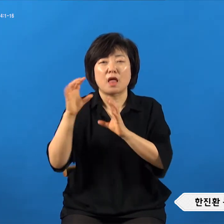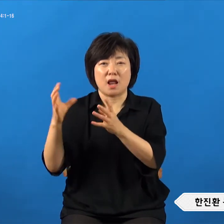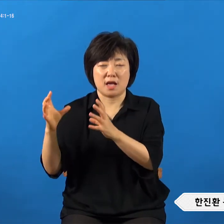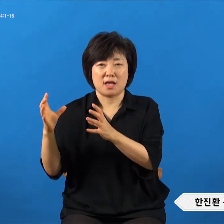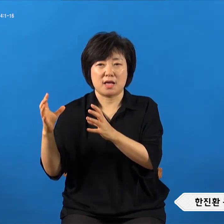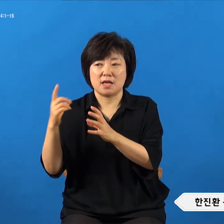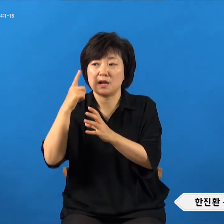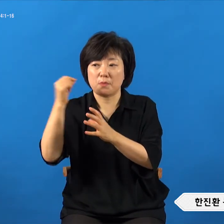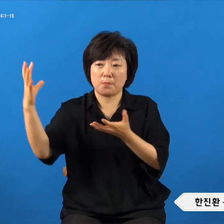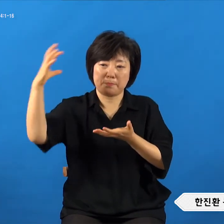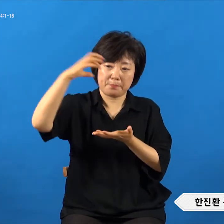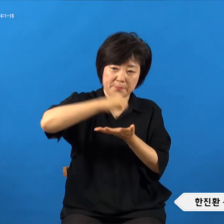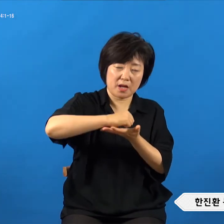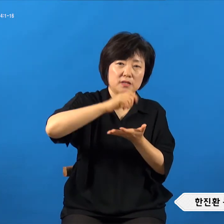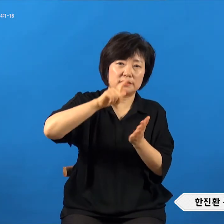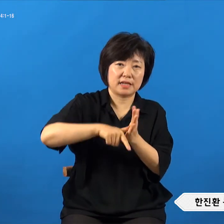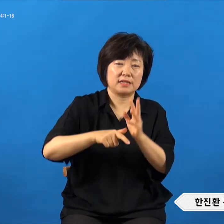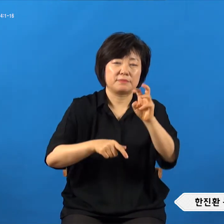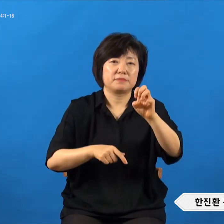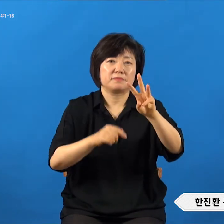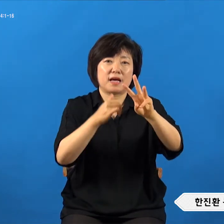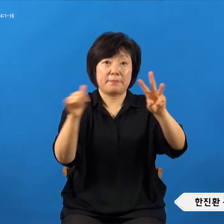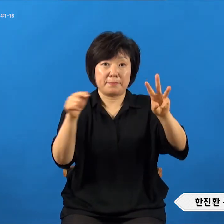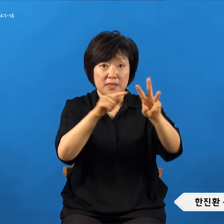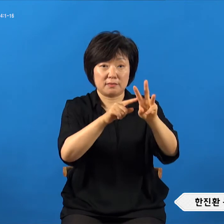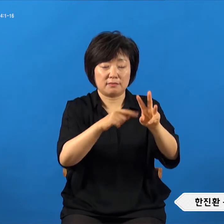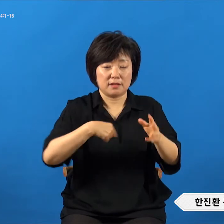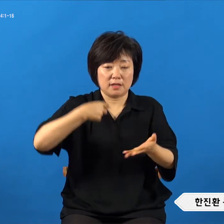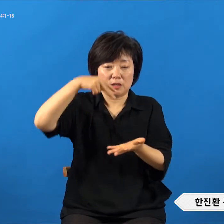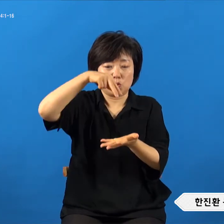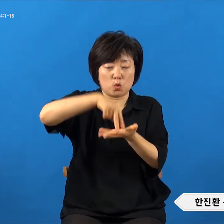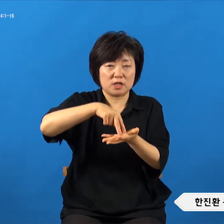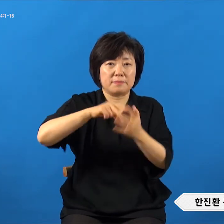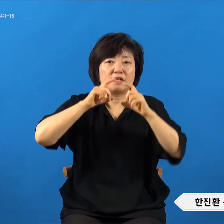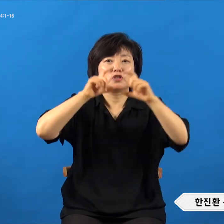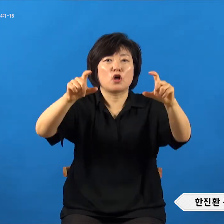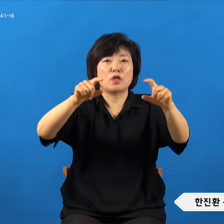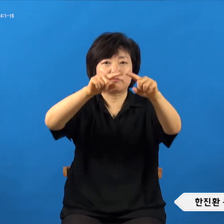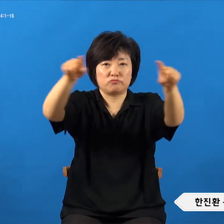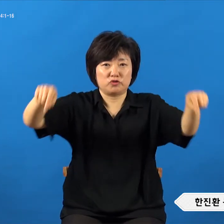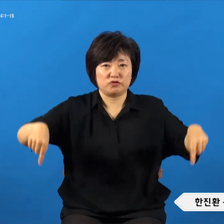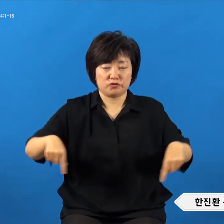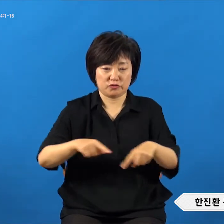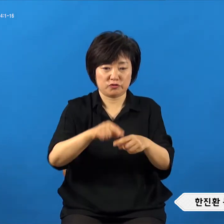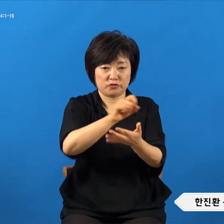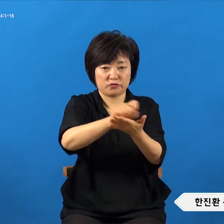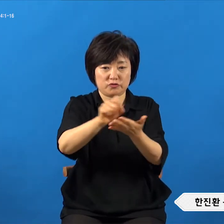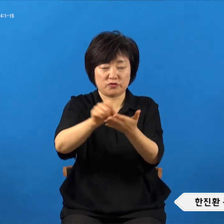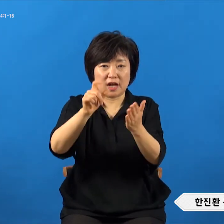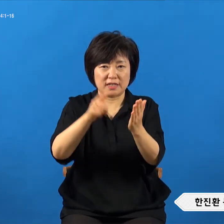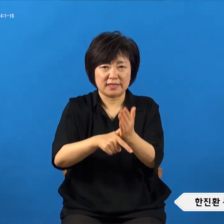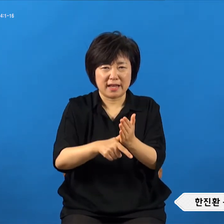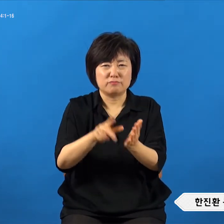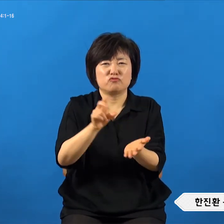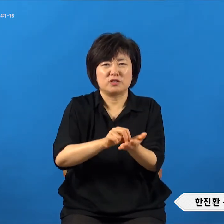일본 강점기 때 33인이 모여서 독립선언서를 작성을 하는데 문제가 생겼습니다.